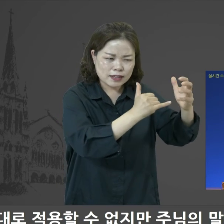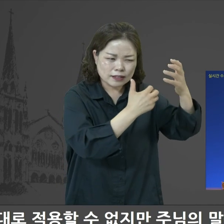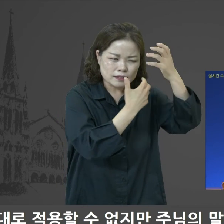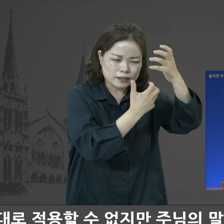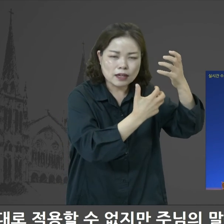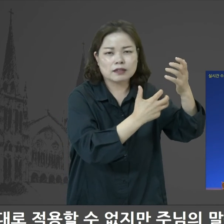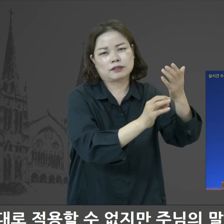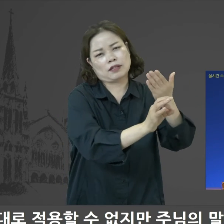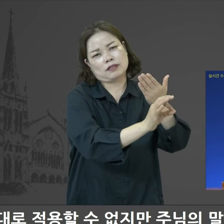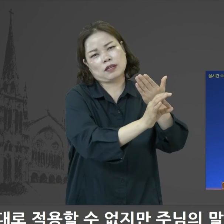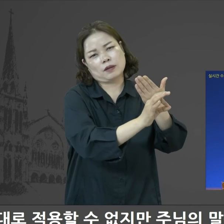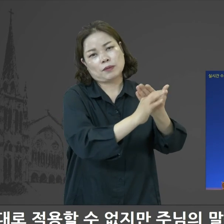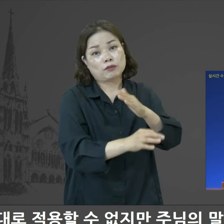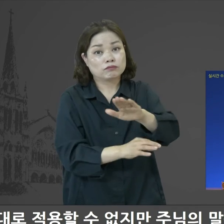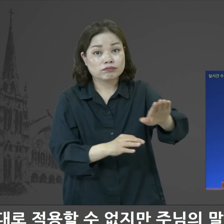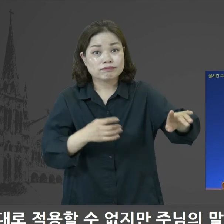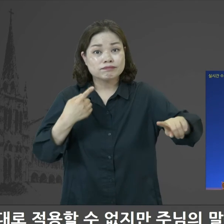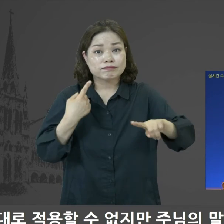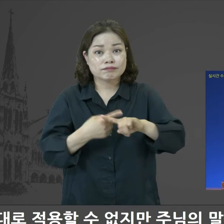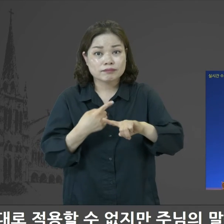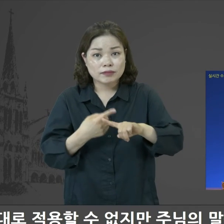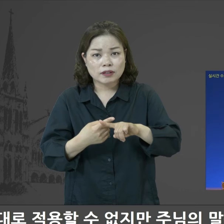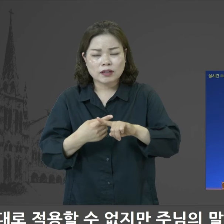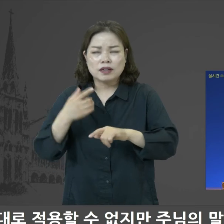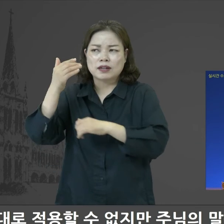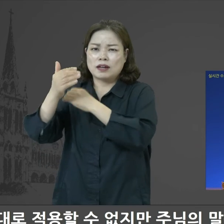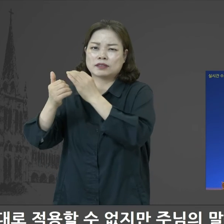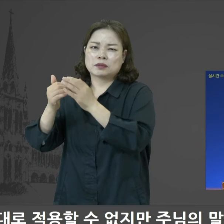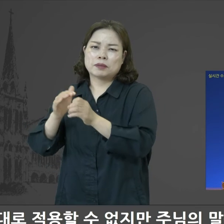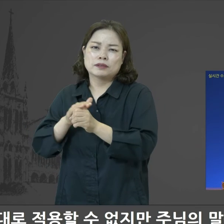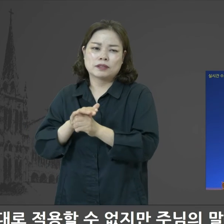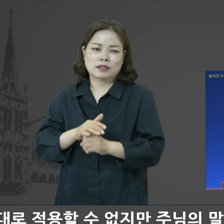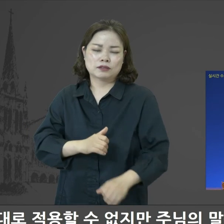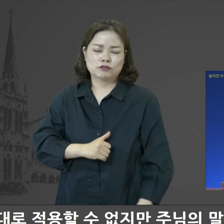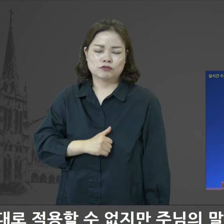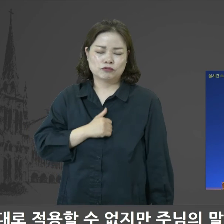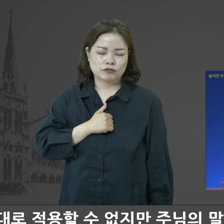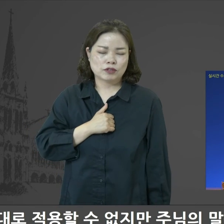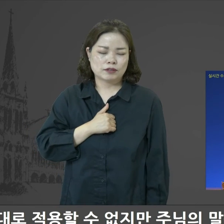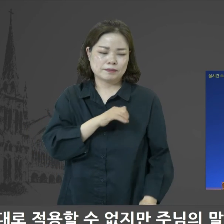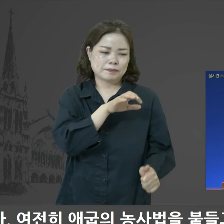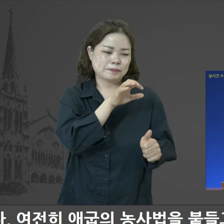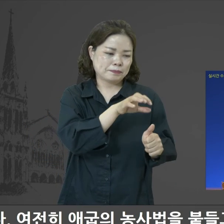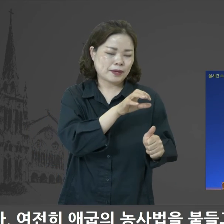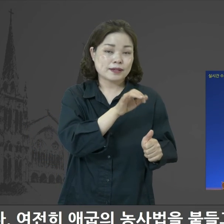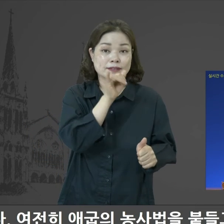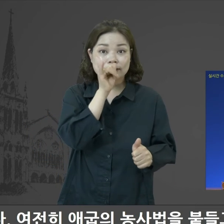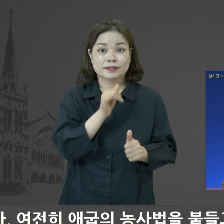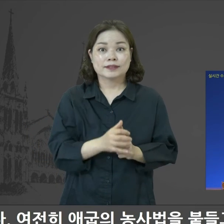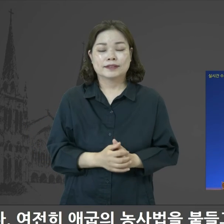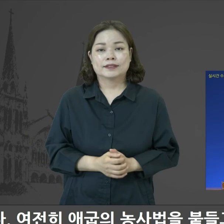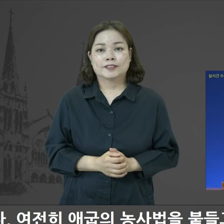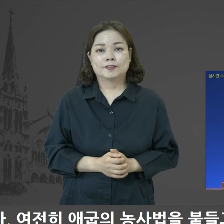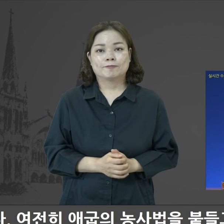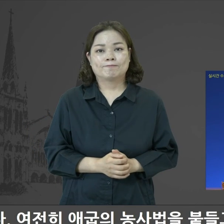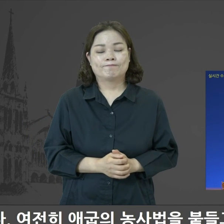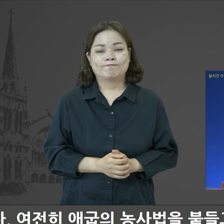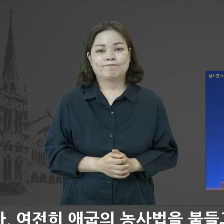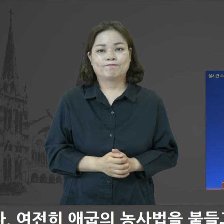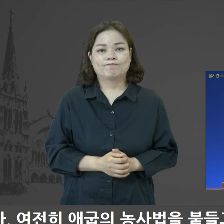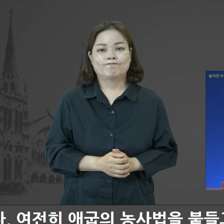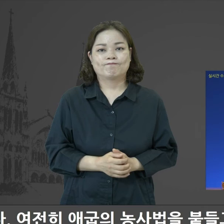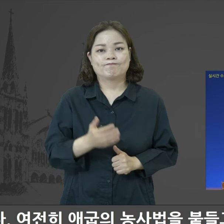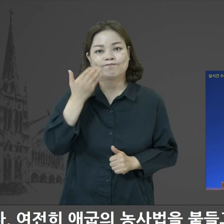땅식으로 살아간다면 우리 역시 하나님의 사랑의 진노의 채찍을 맞게 될 것입니다. 마지막으로 여러분들에게